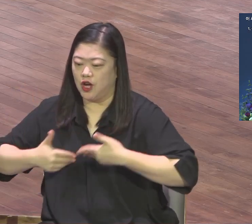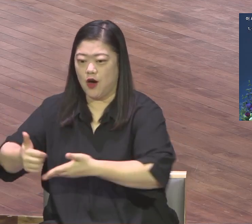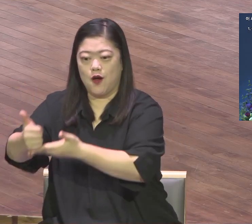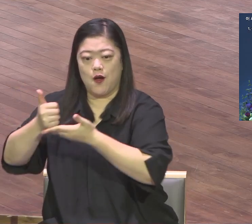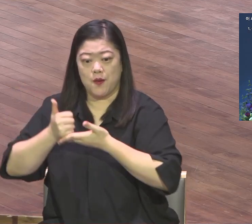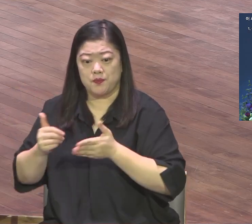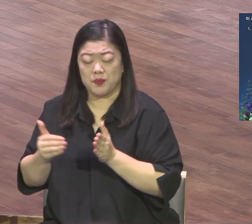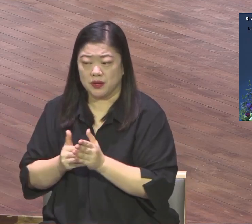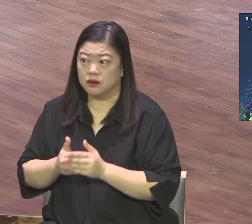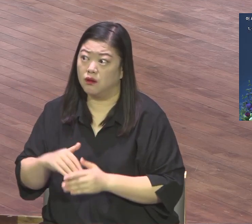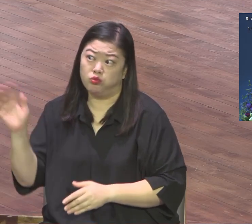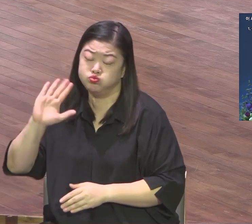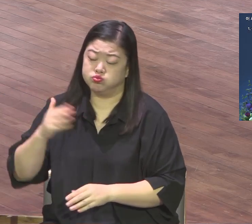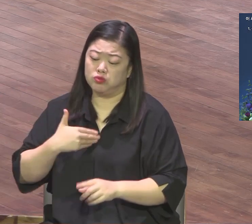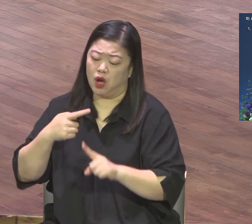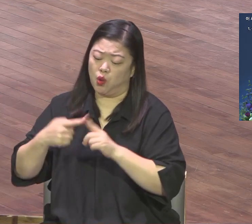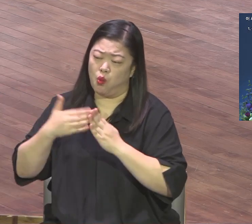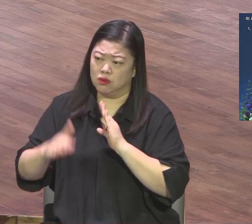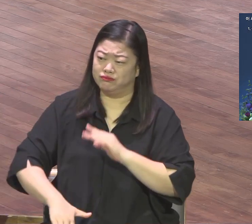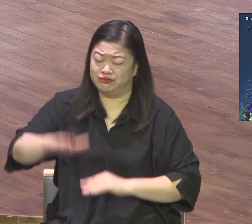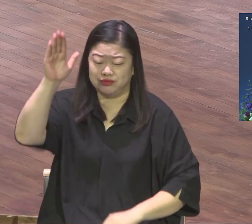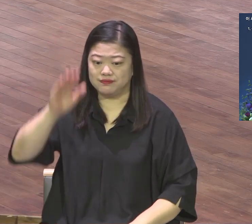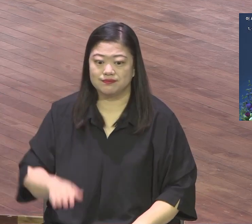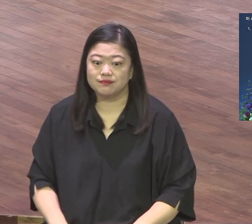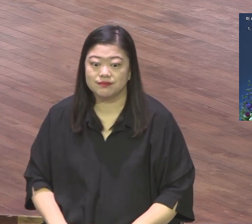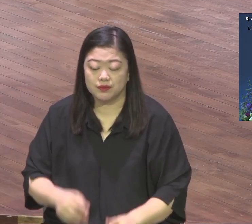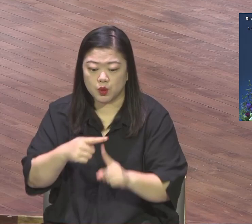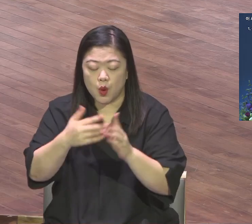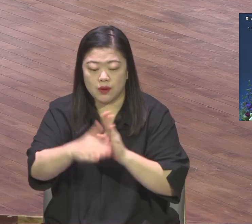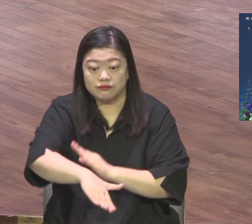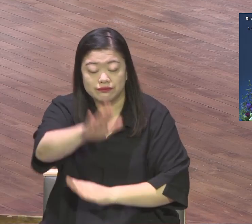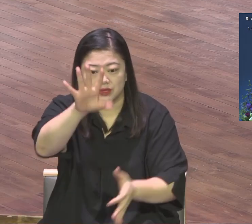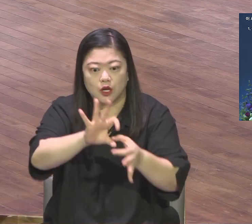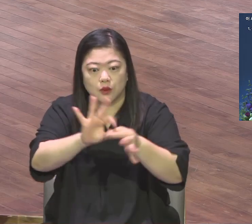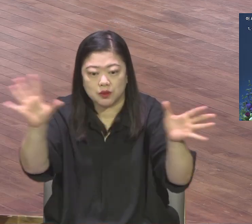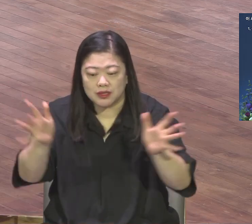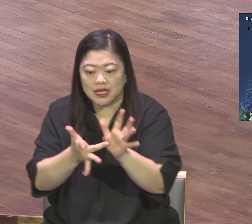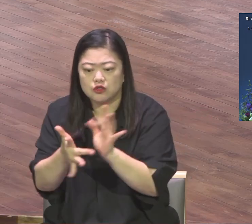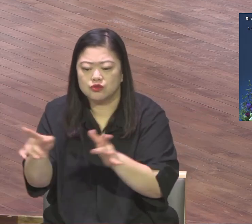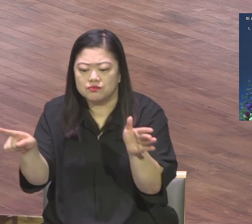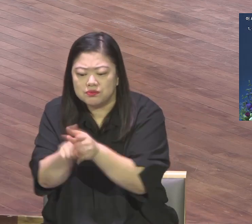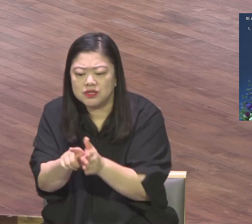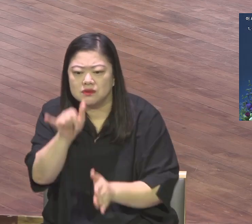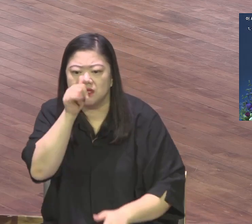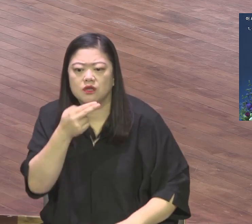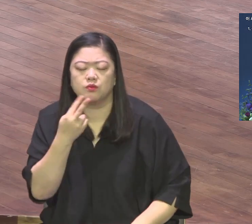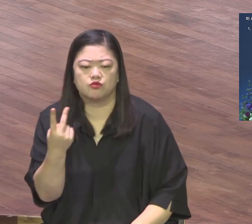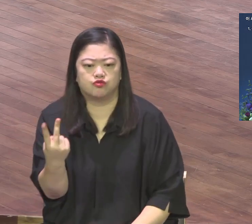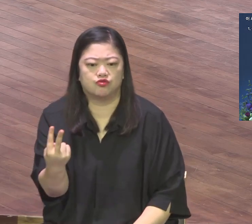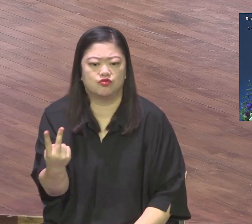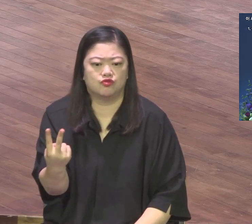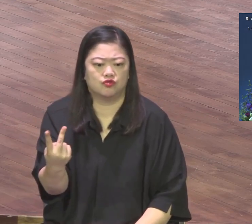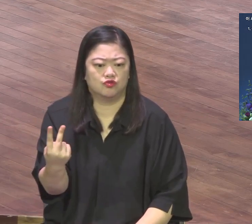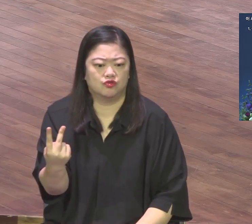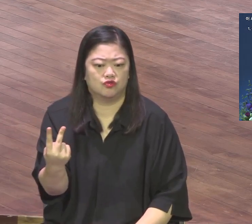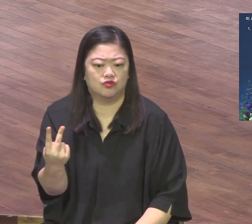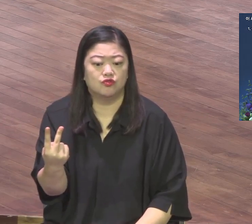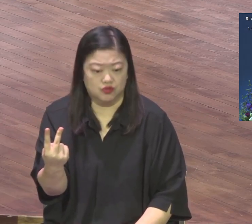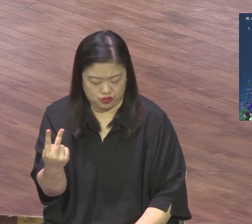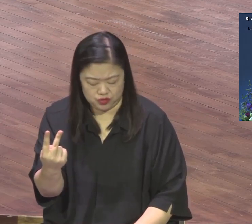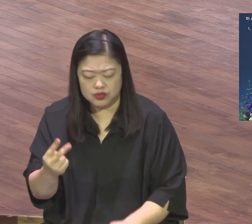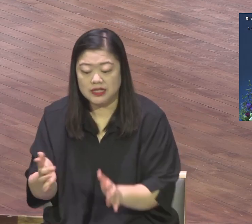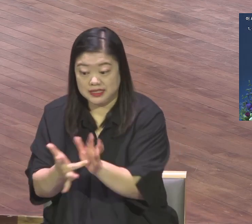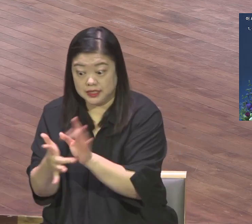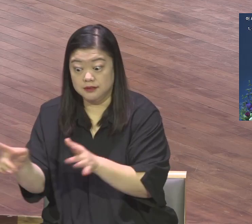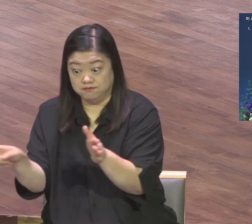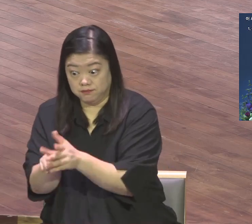영접하고, 아니, 난 못되시는데 영접 안 하고 믿으면 돼. 믿으면 영접하는 자, 곧 그 믿는 자 그랬잖아요. 영접 믿는 것 같은 말이에요.